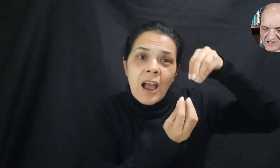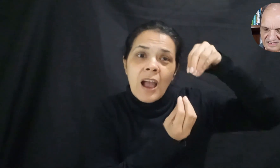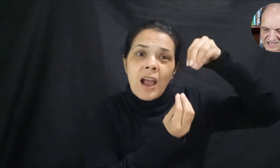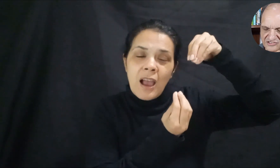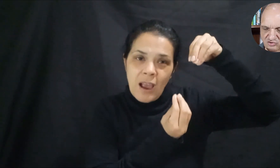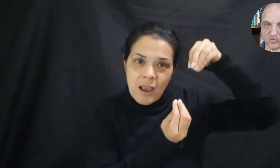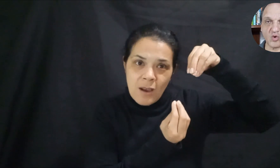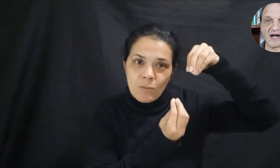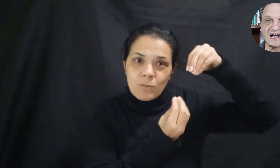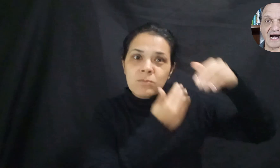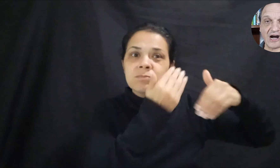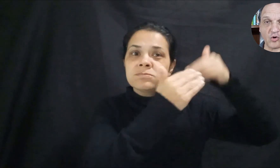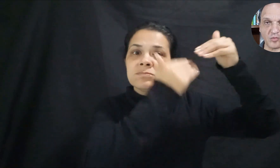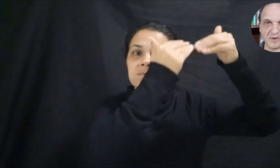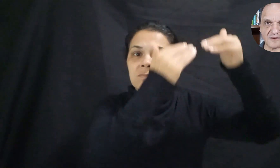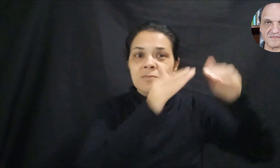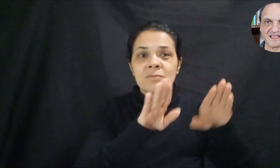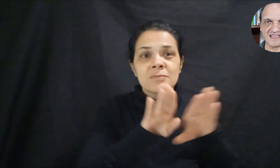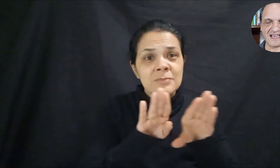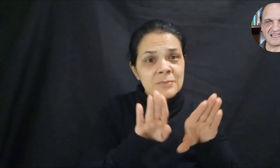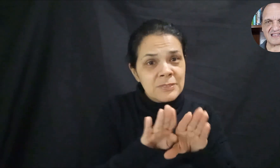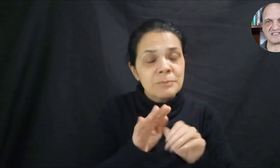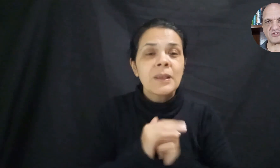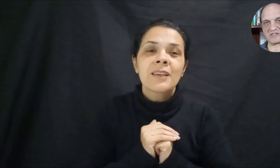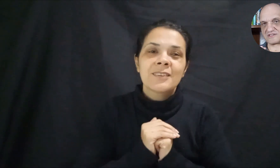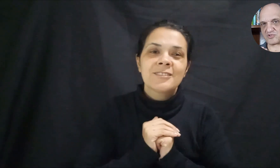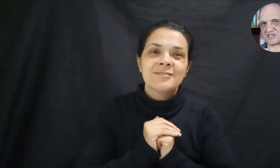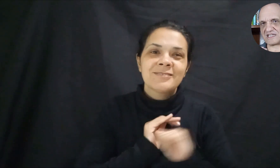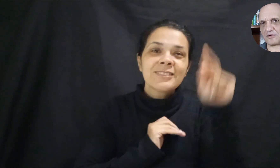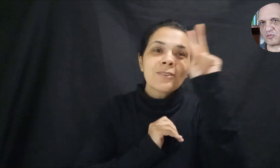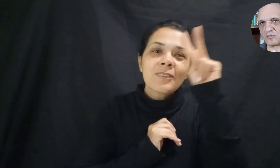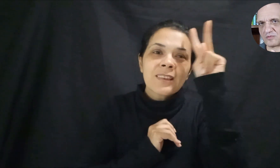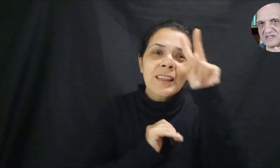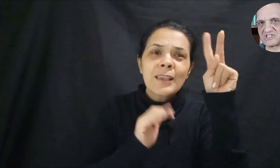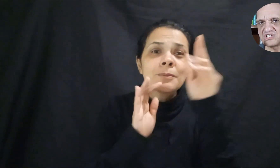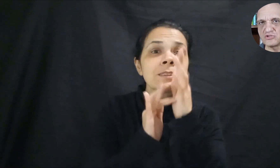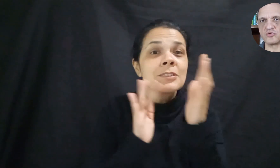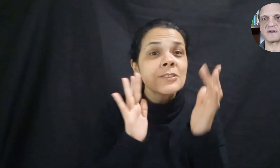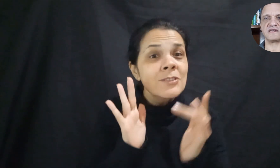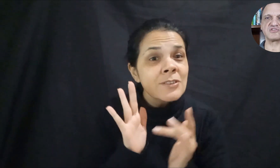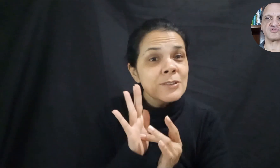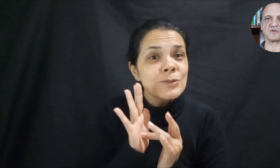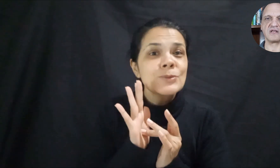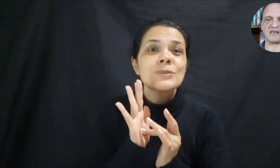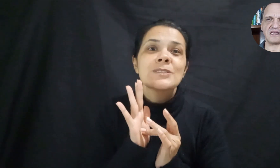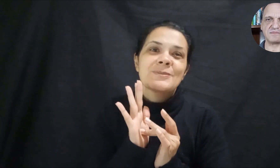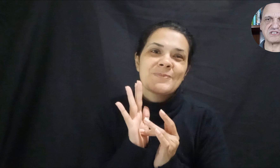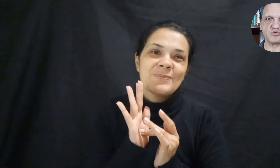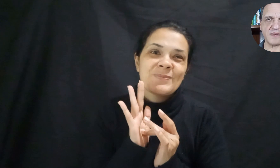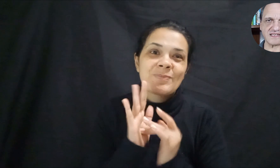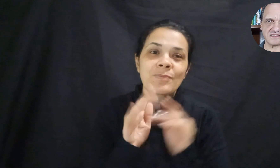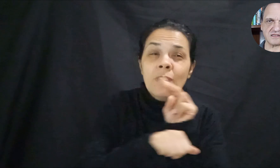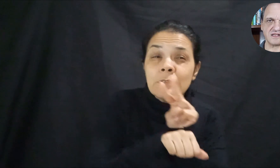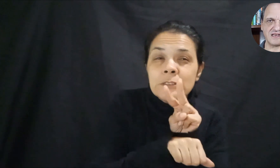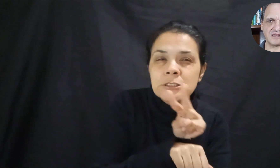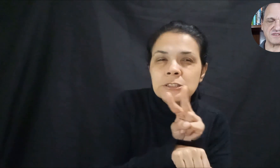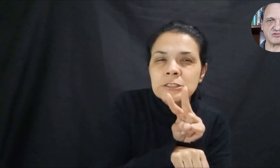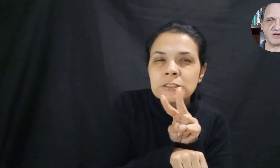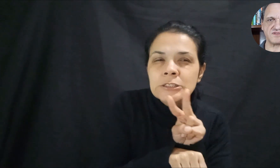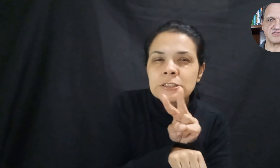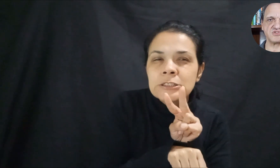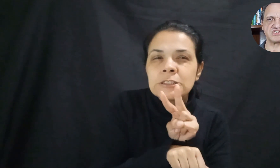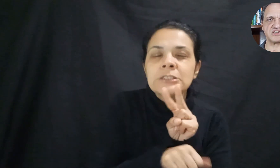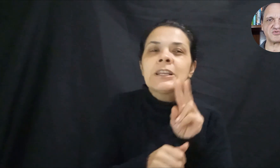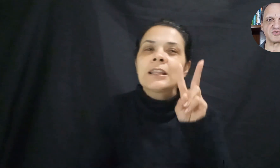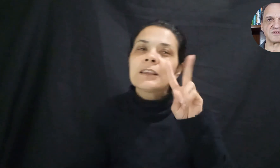custas da sua alma. E aí ela diz, olha, se você quer um antídoto para isso, lembre-se do mestre, lembre-se